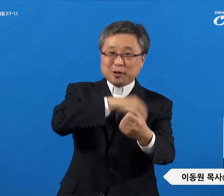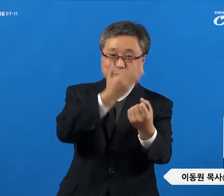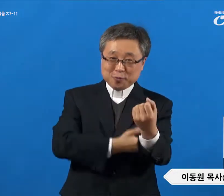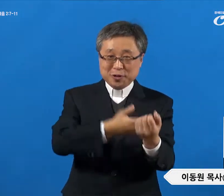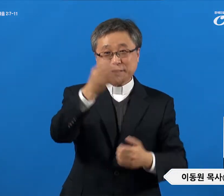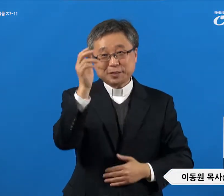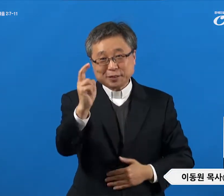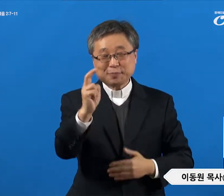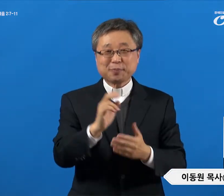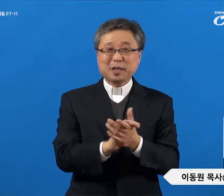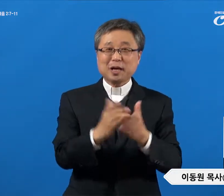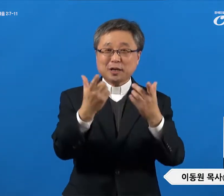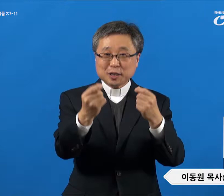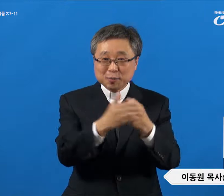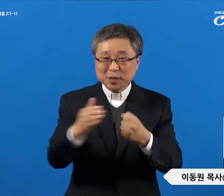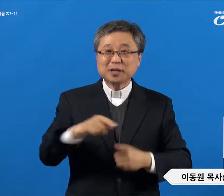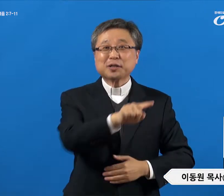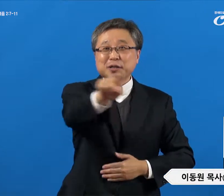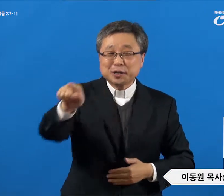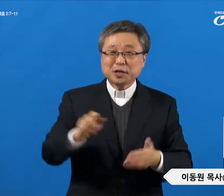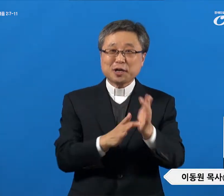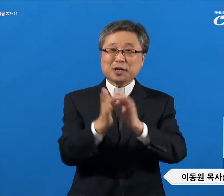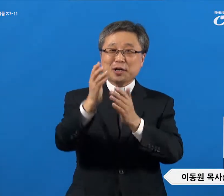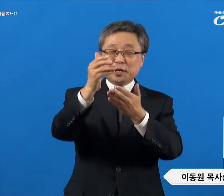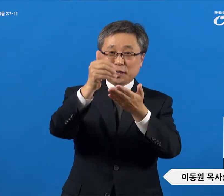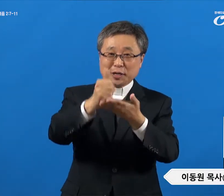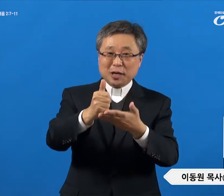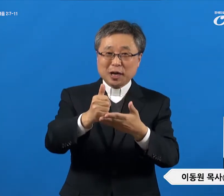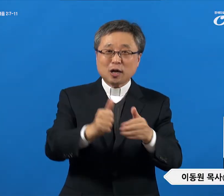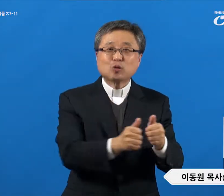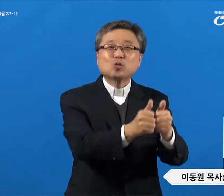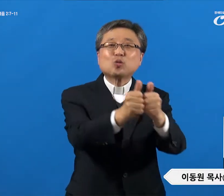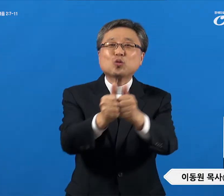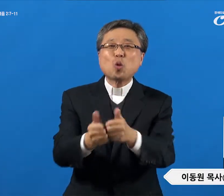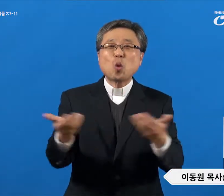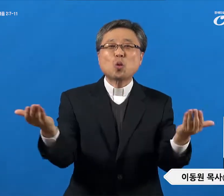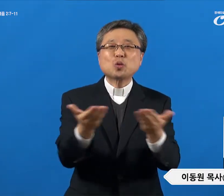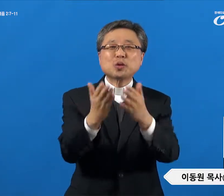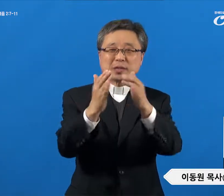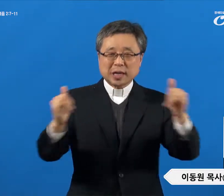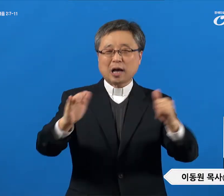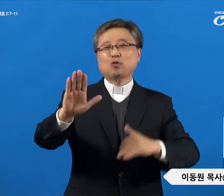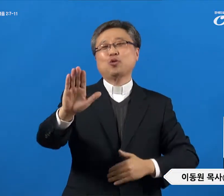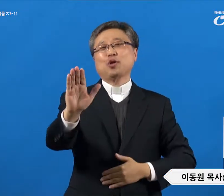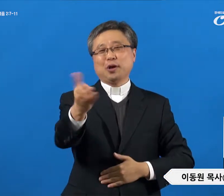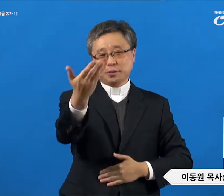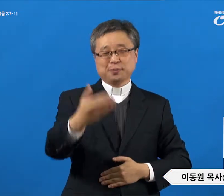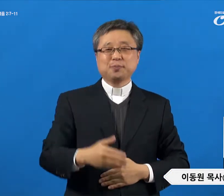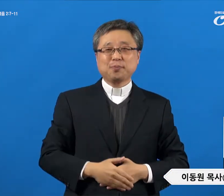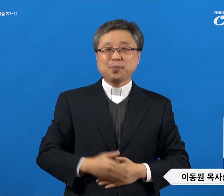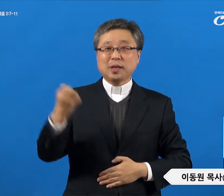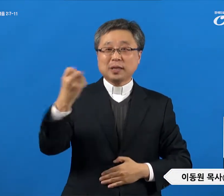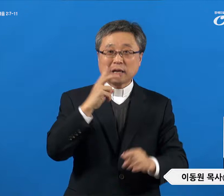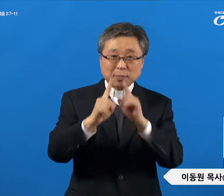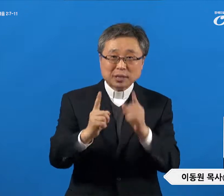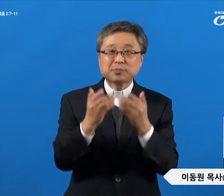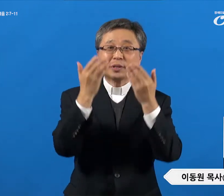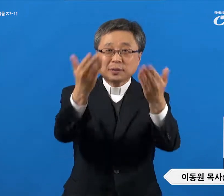것입니다. 자, 그래서 그들은 예수님의 동력자가 된 것입니다. 다시 말씀드립니다.